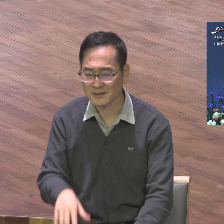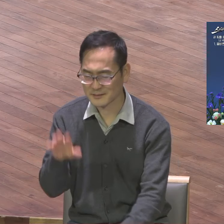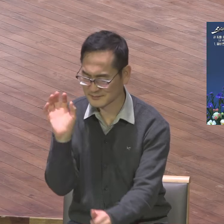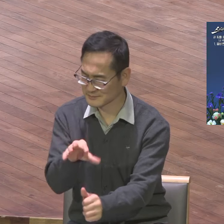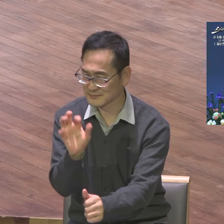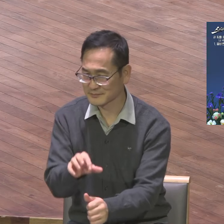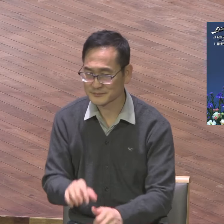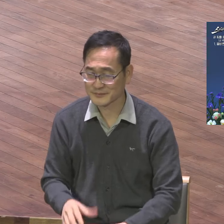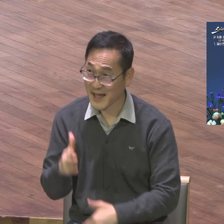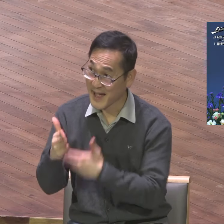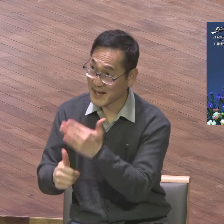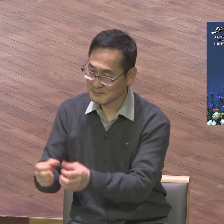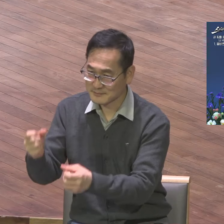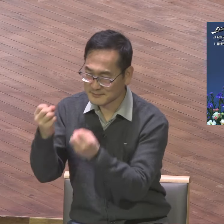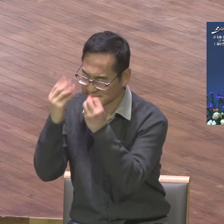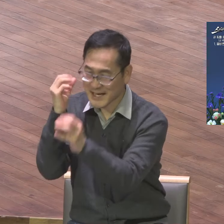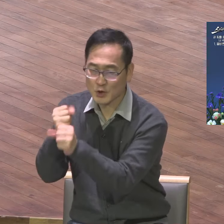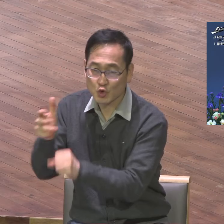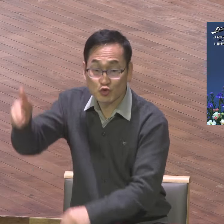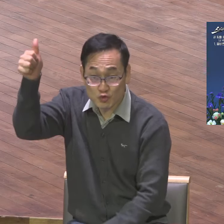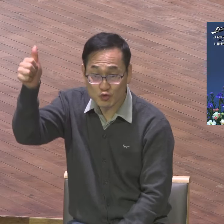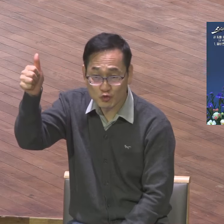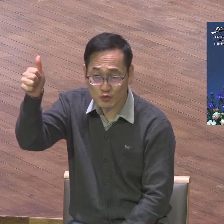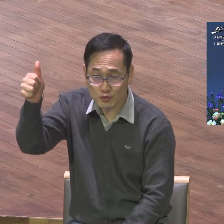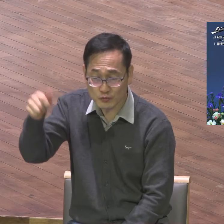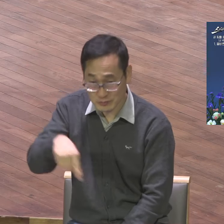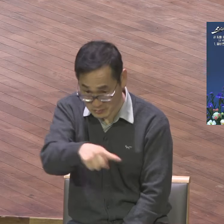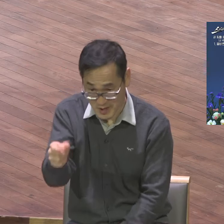하나님이 영원한 창조주라는 사실을,